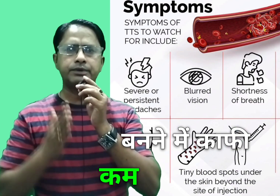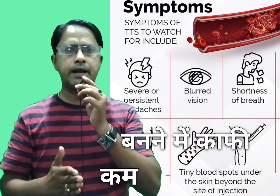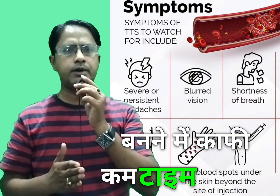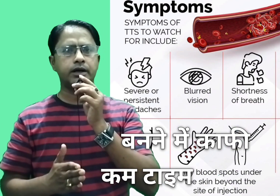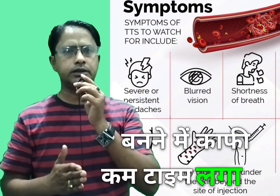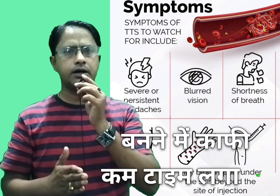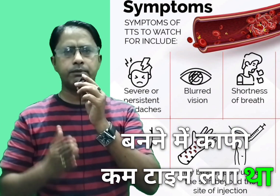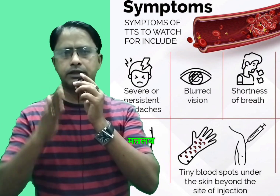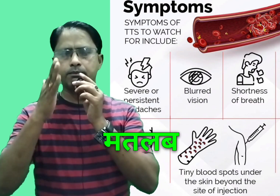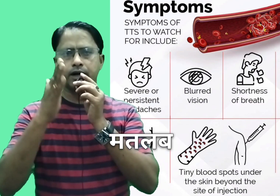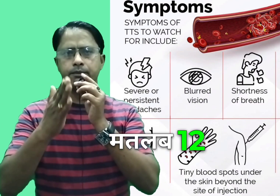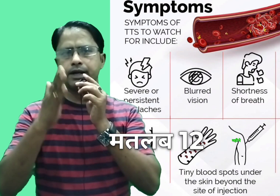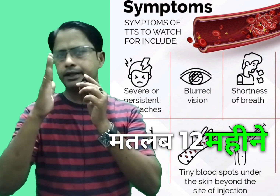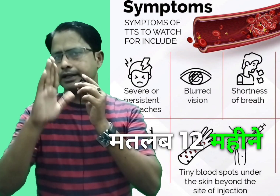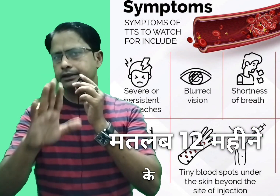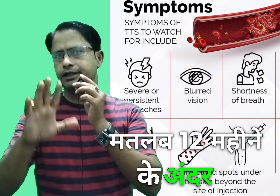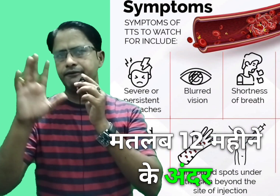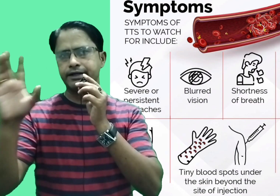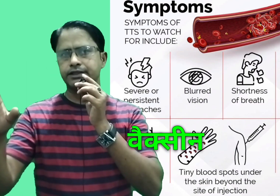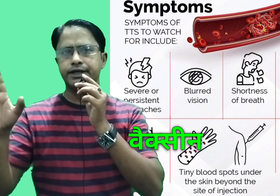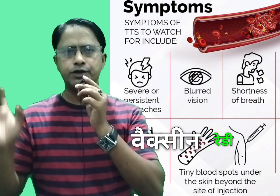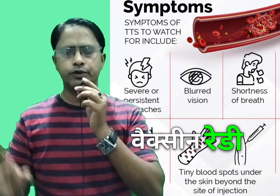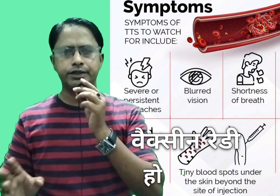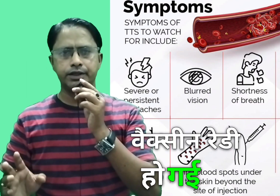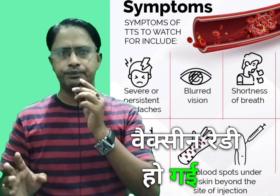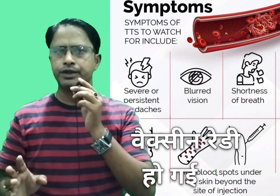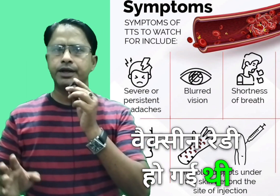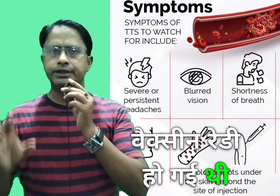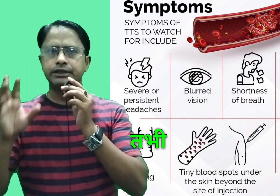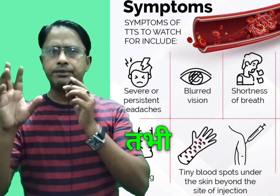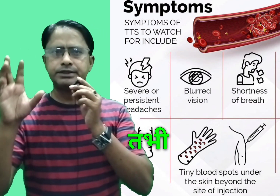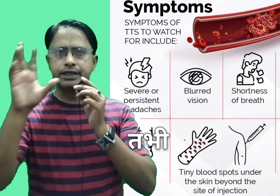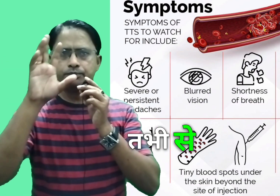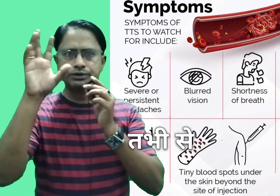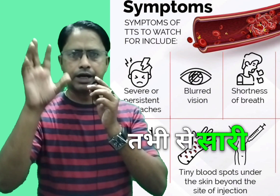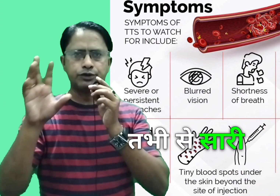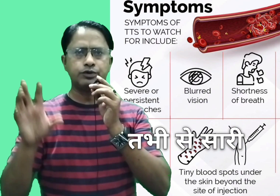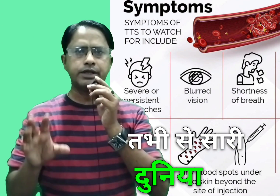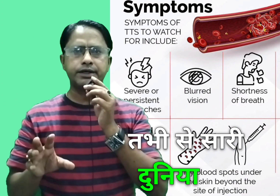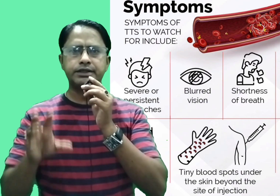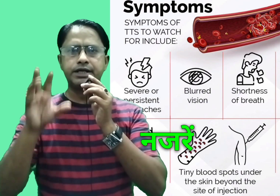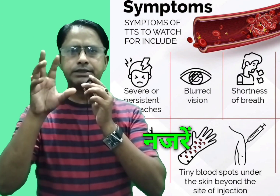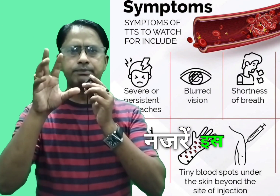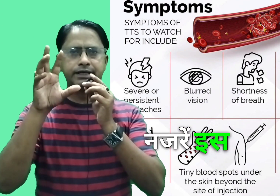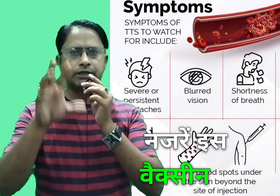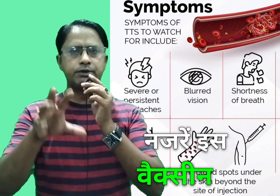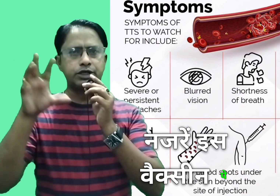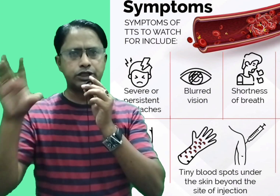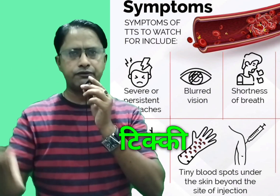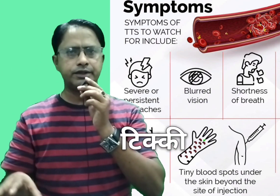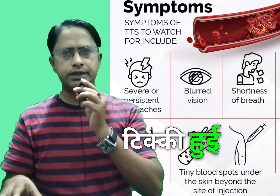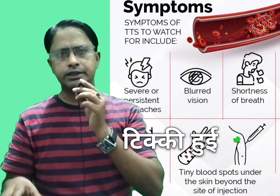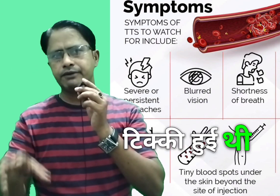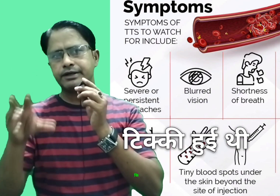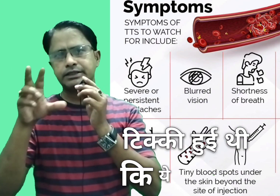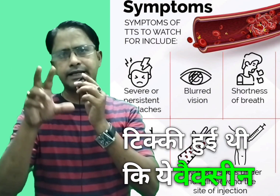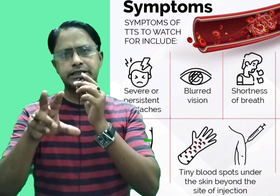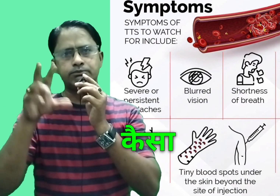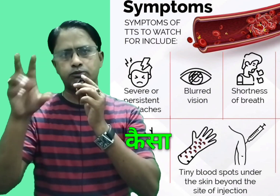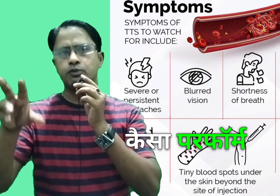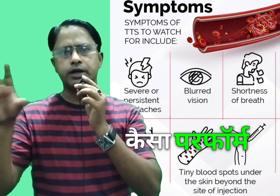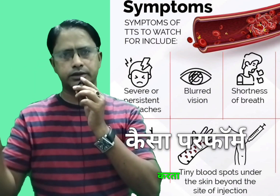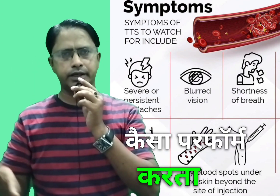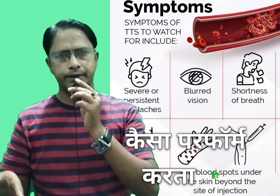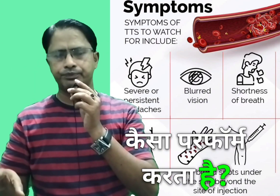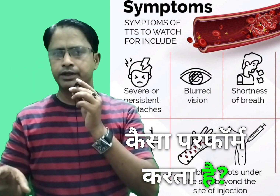काफ़ी कम टाइम लगा था, मतलब 12 महीने के अंदर ये वैक्सीन रेडी हो गई थी। तभी से सारी दुनिया की नज़र इस वैक्सीन पे टिकी हुई थी कि ये वैक्सीन